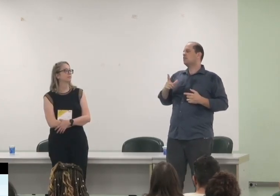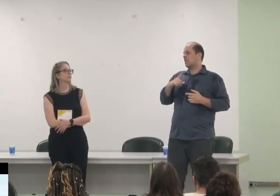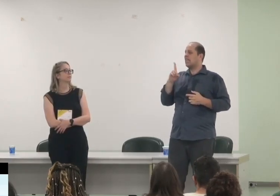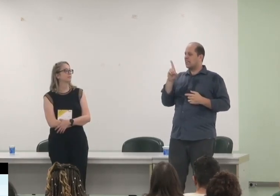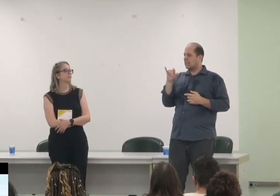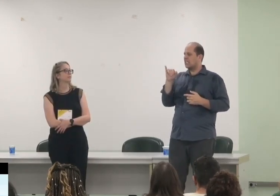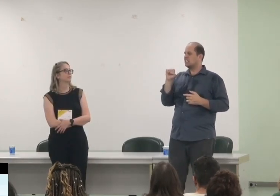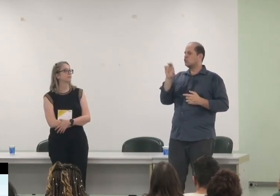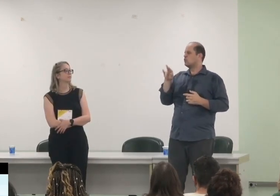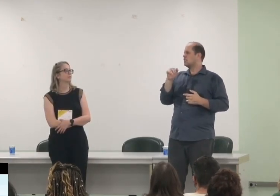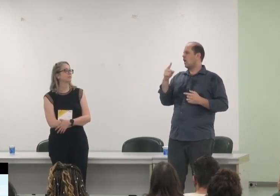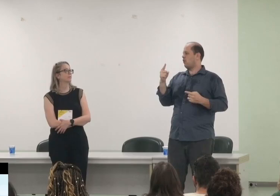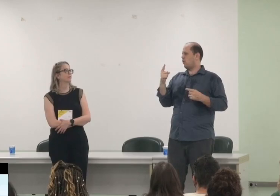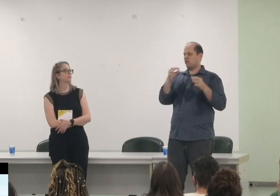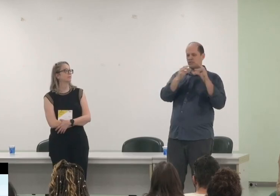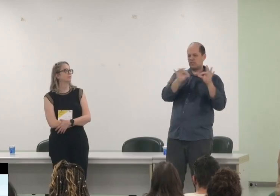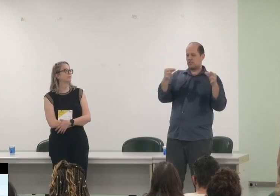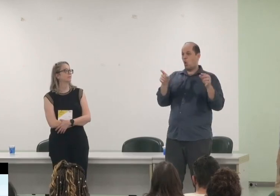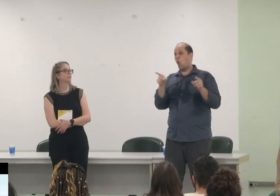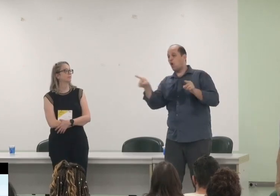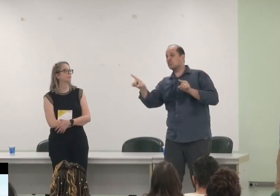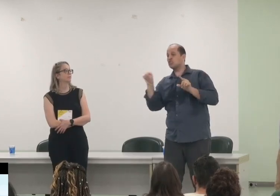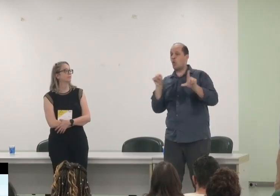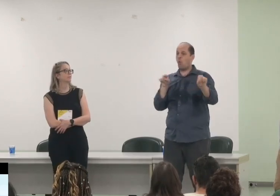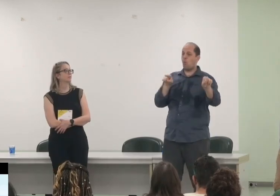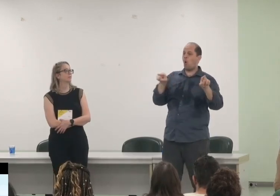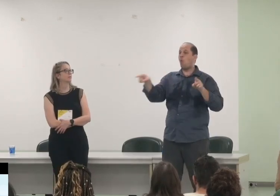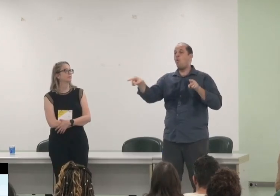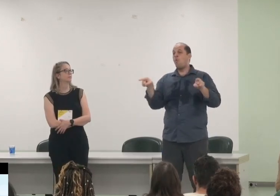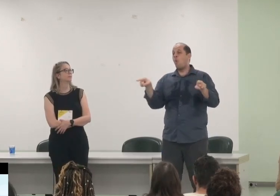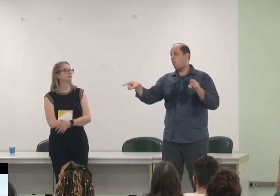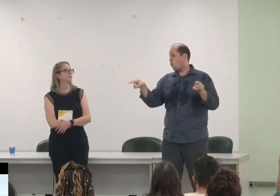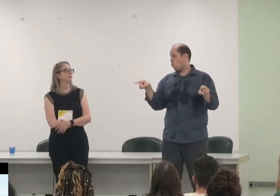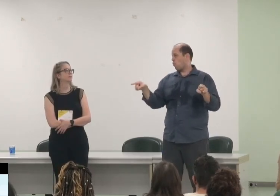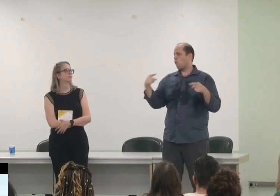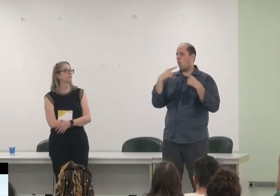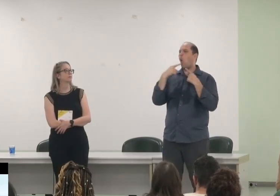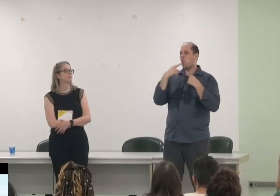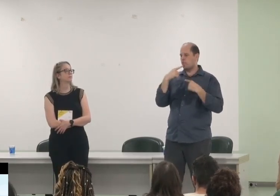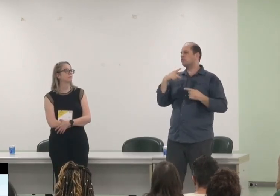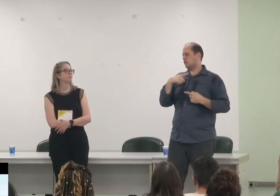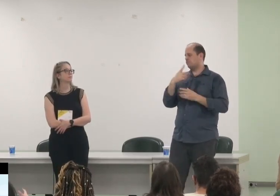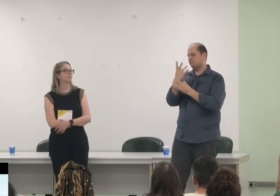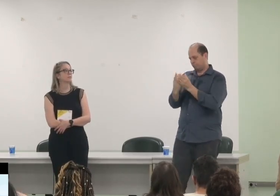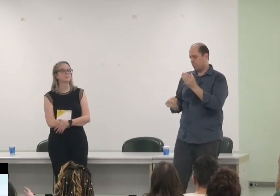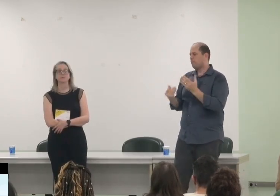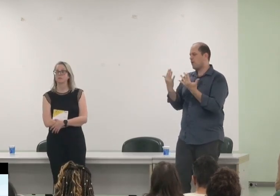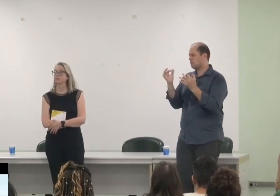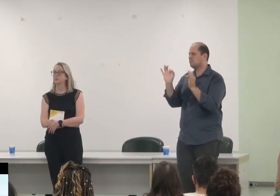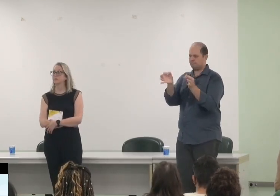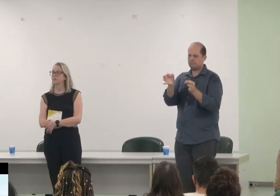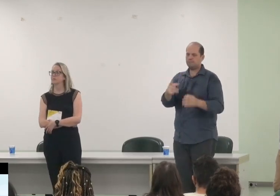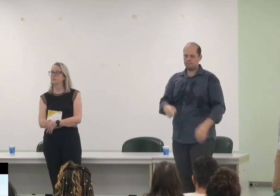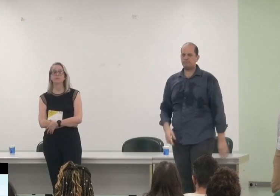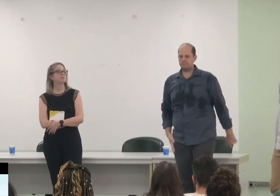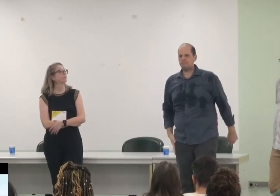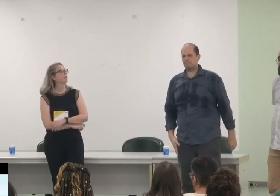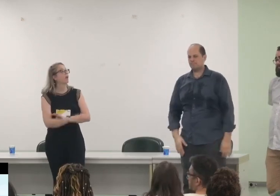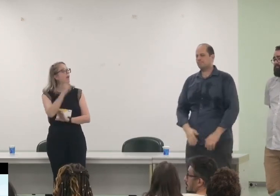ou manualmente, mas eu vou fazer esse ou bucalmente, né? Para poder mostrar entre as 2 sentenças que eu estou destacando.